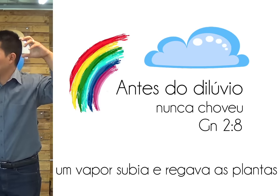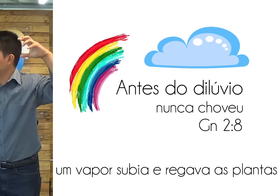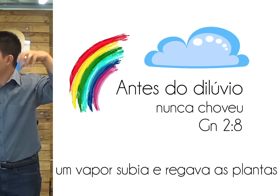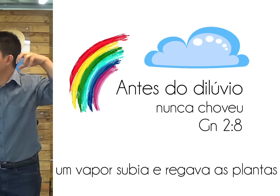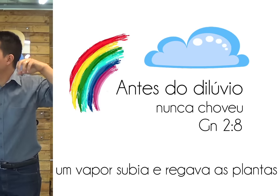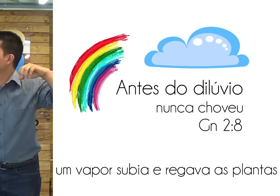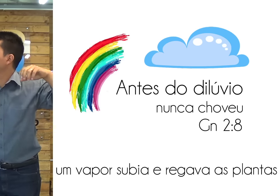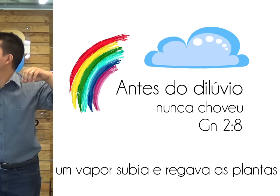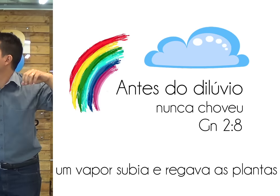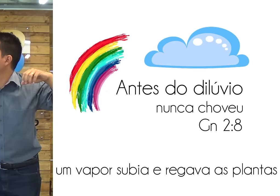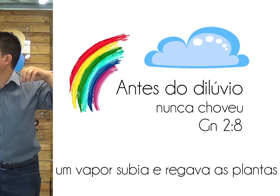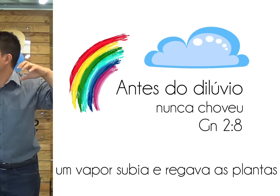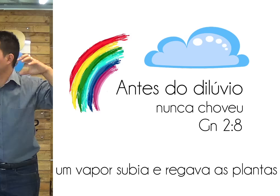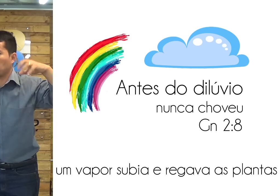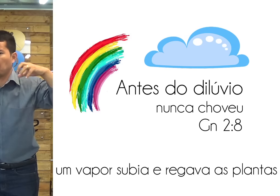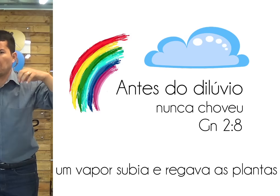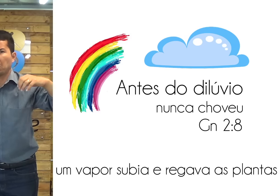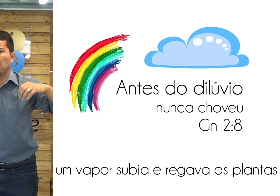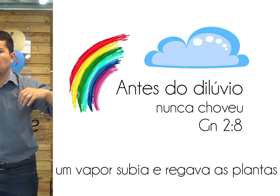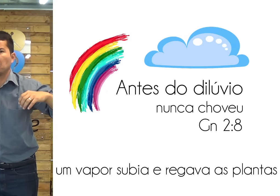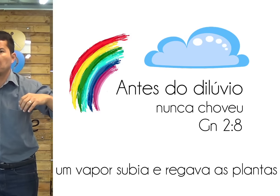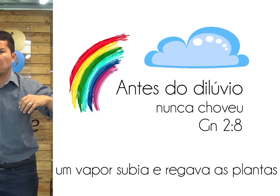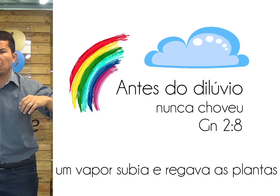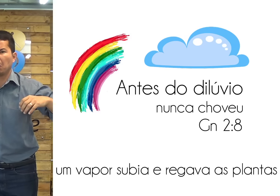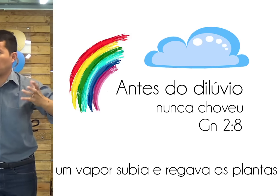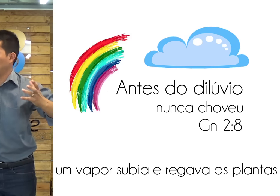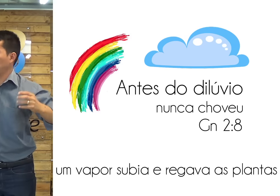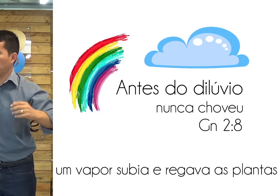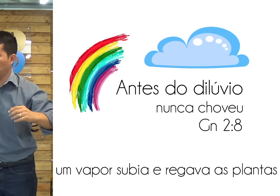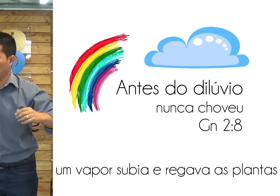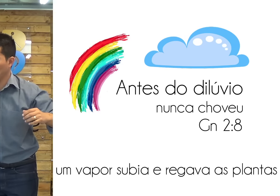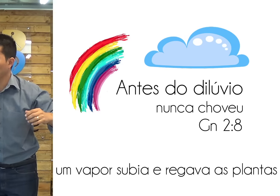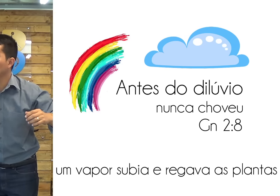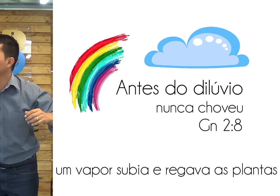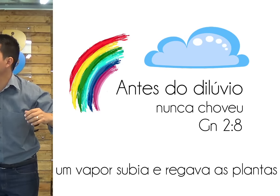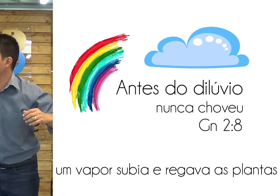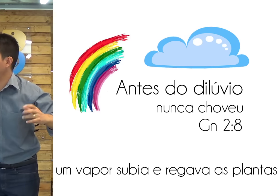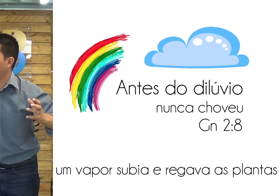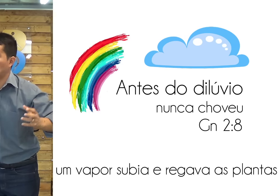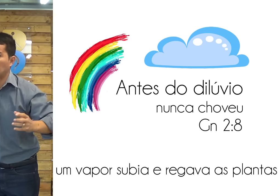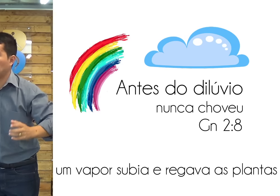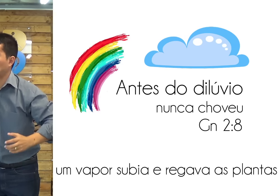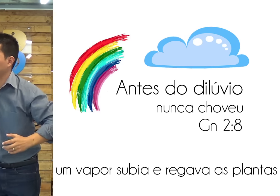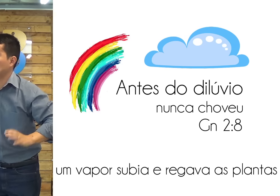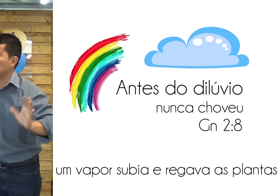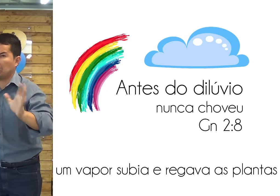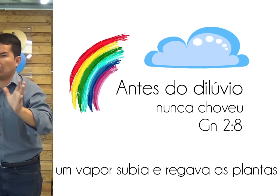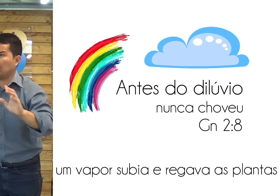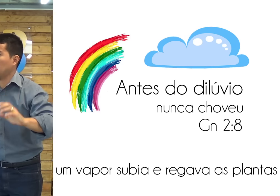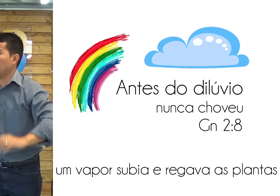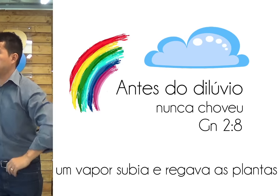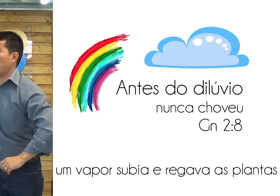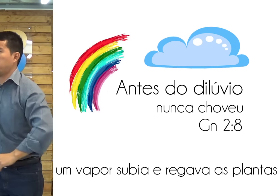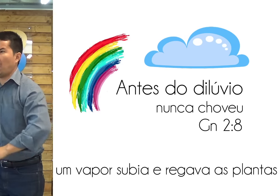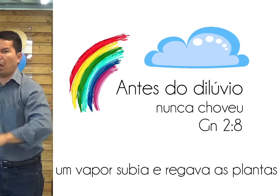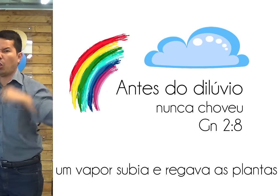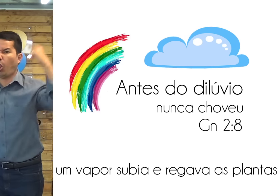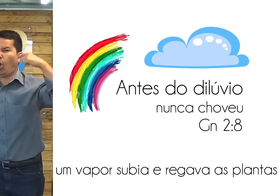chuva chuva que que é isso eu não sei não conheço essa palavra chuva Ah desculpa não sei o que você falando